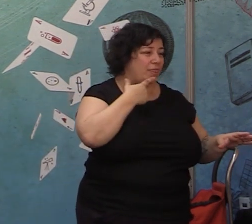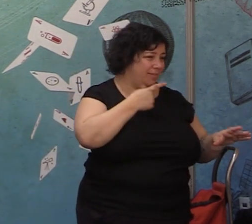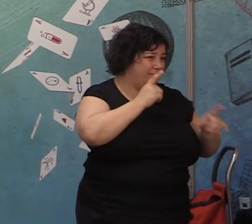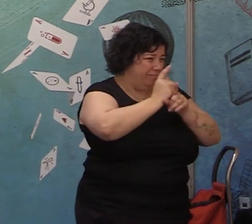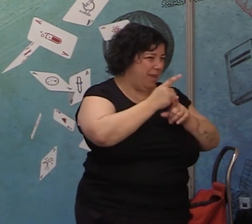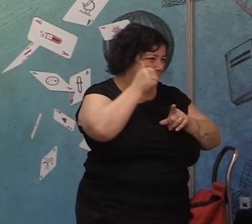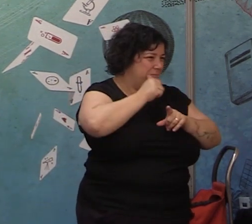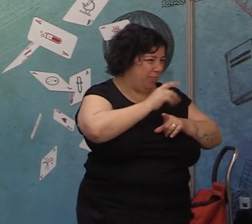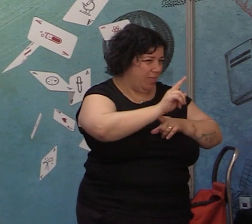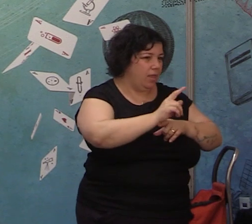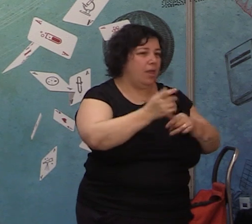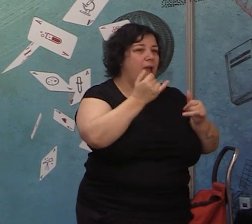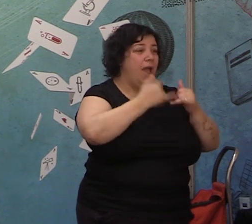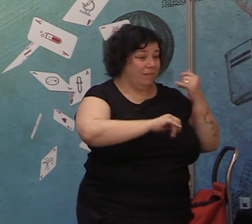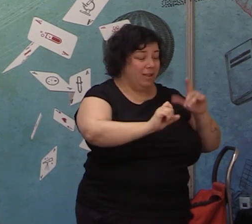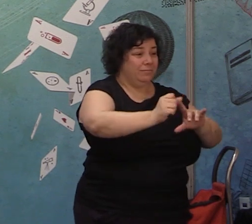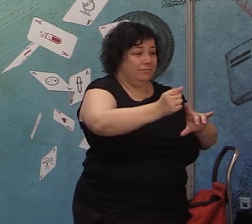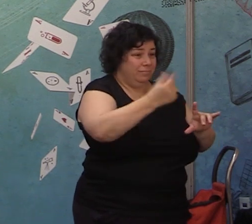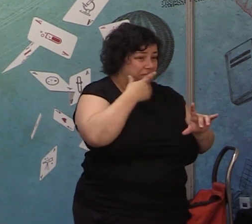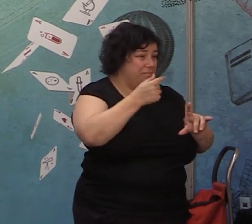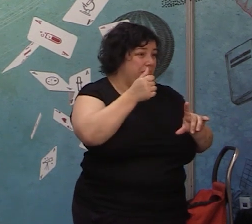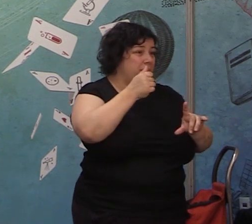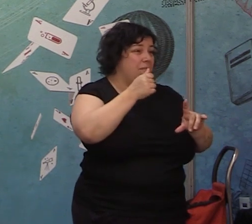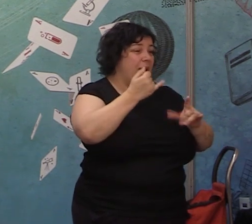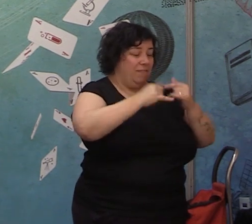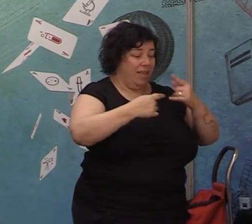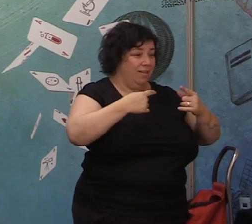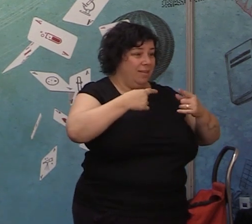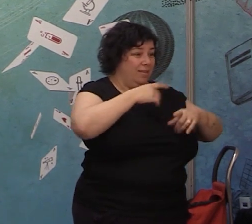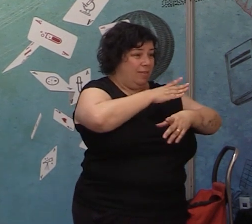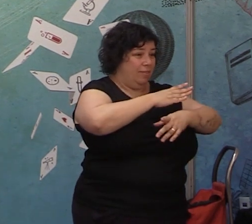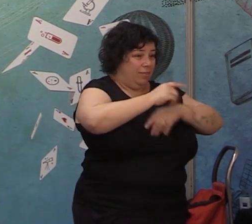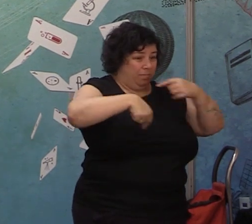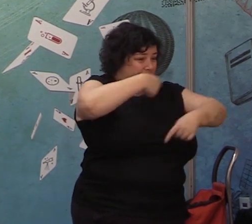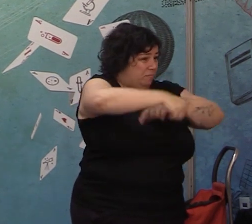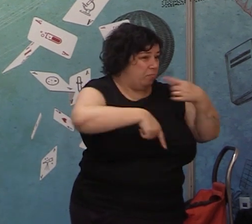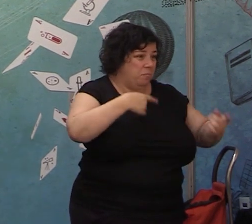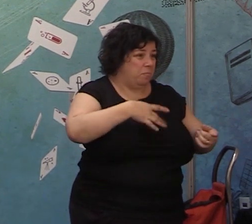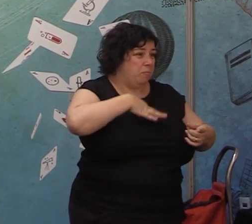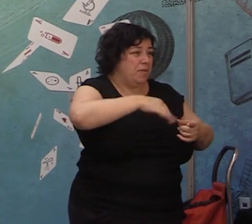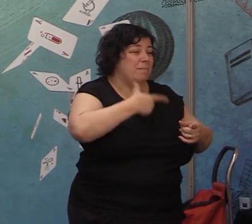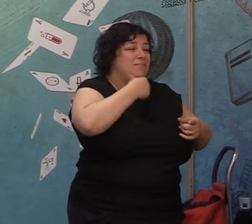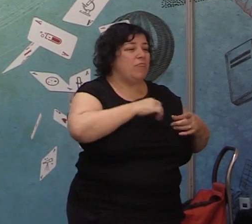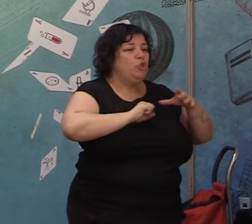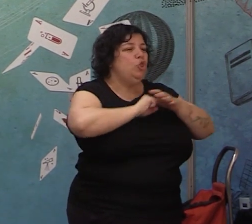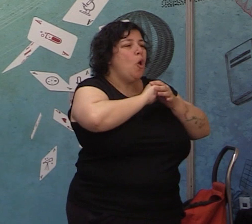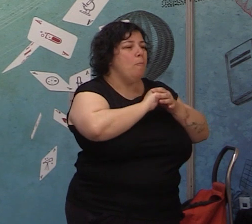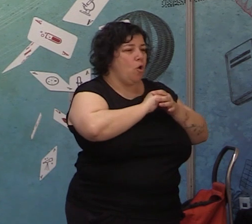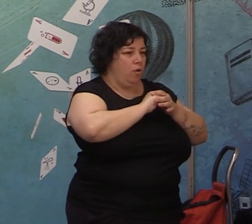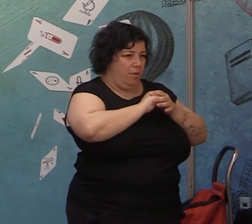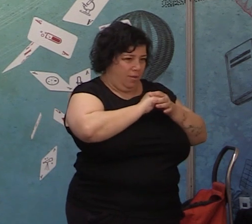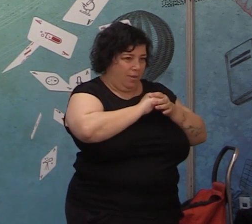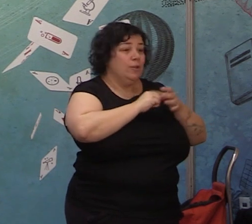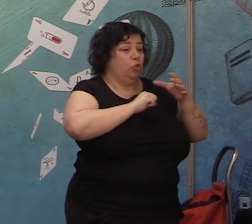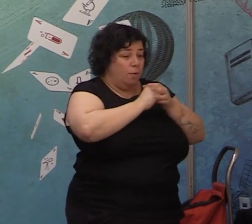orales pueden hacer a la mujer tener un riesgo más protrombótico, pueden tener más trombo y por tanto más riesgo